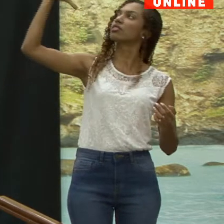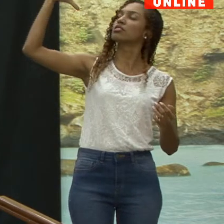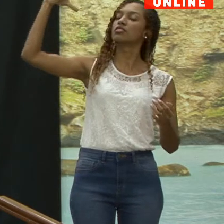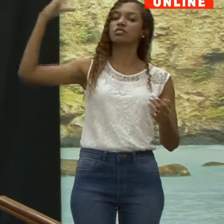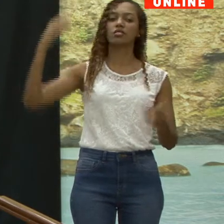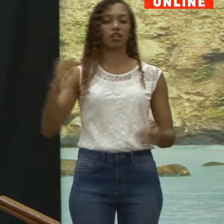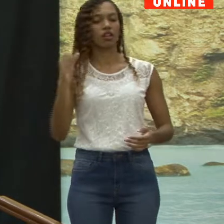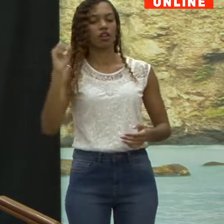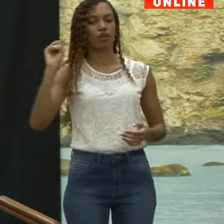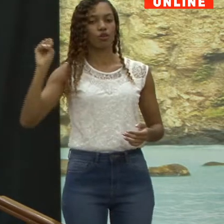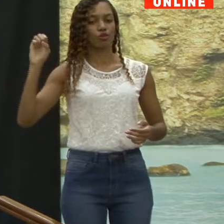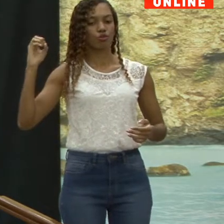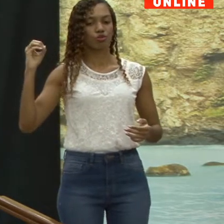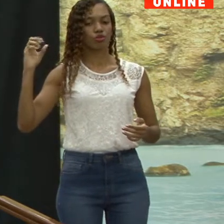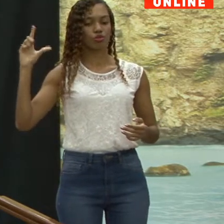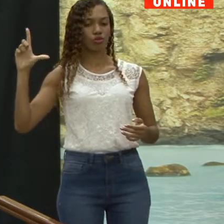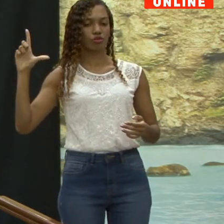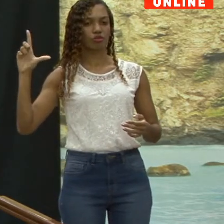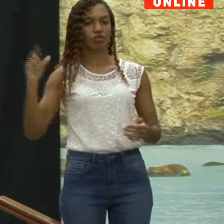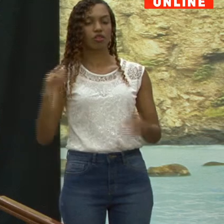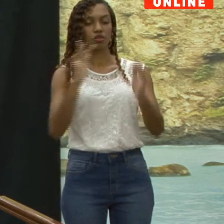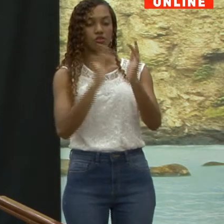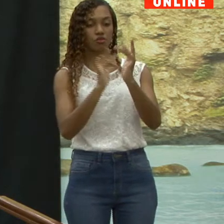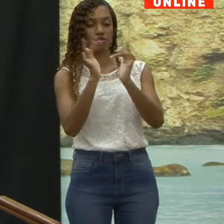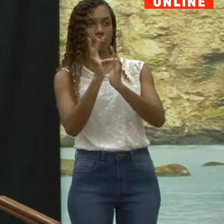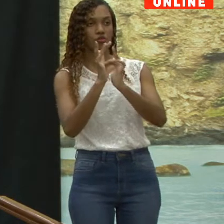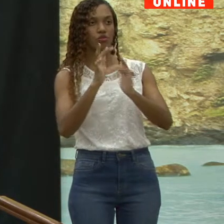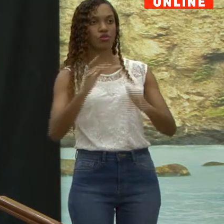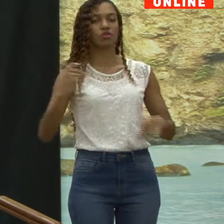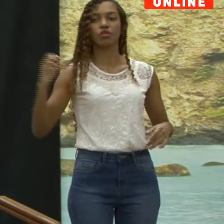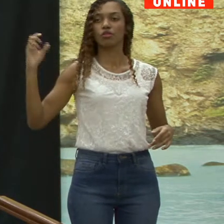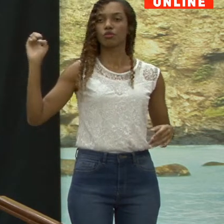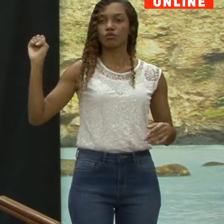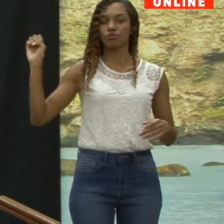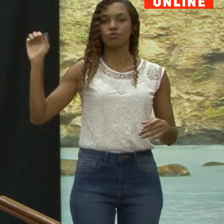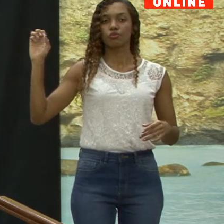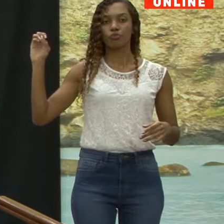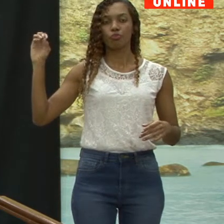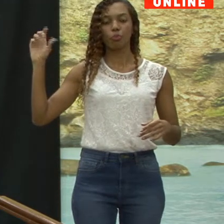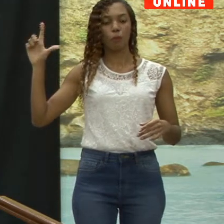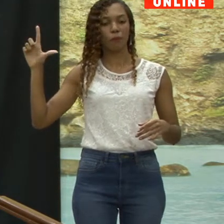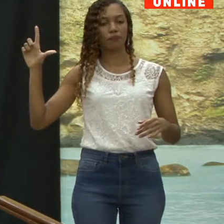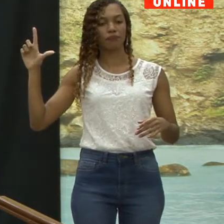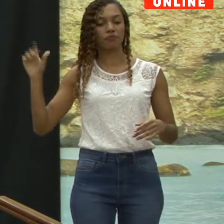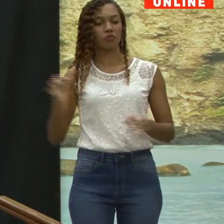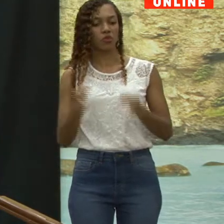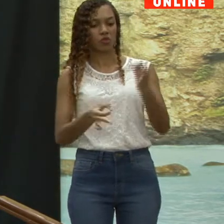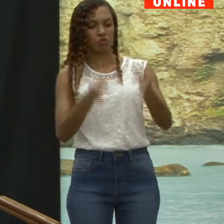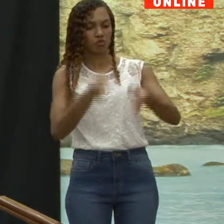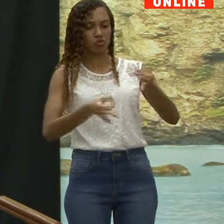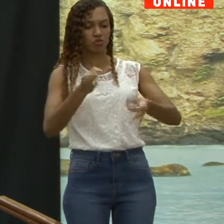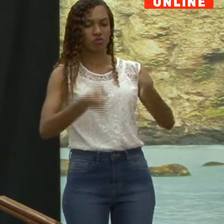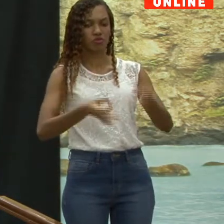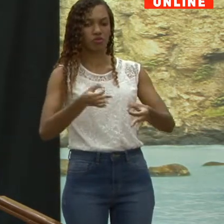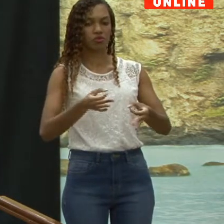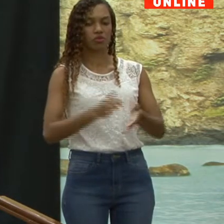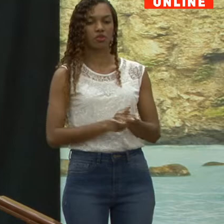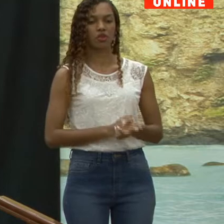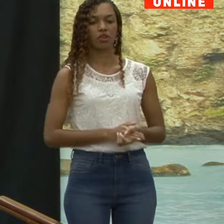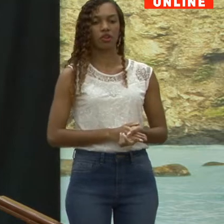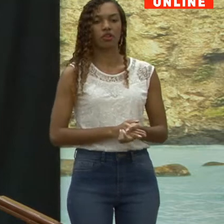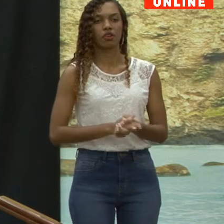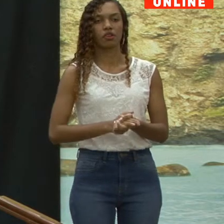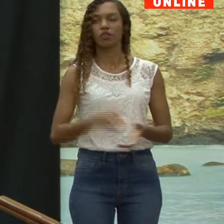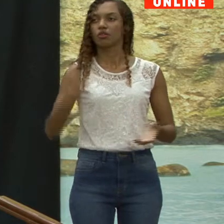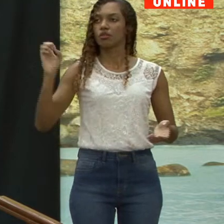é o sol da justiça. A Oriente nasce o sol. A Oriente